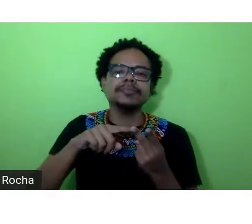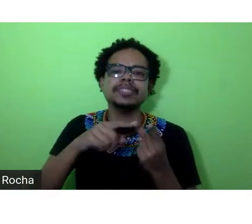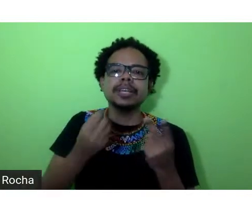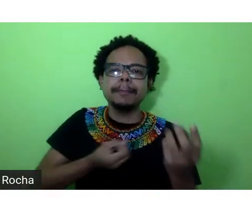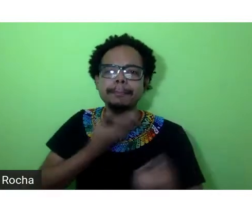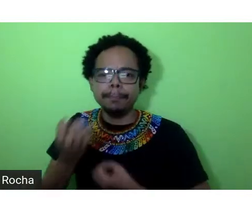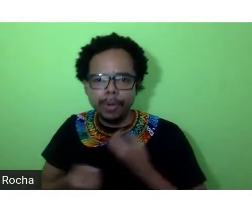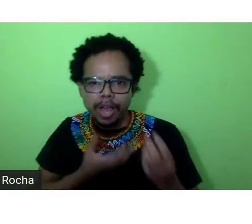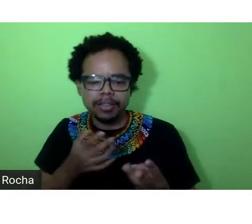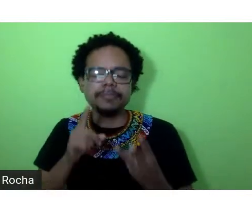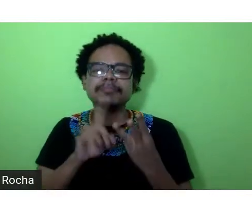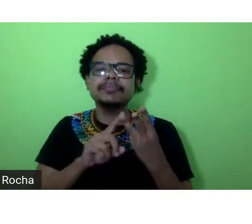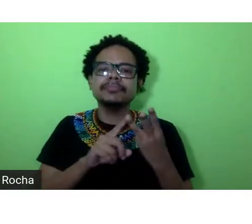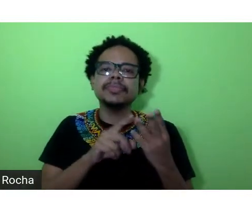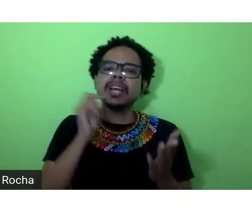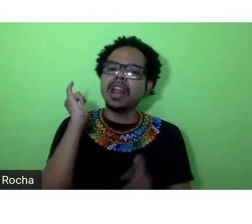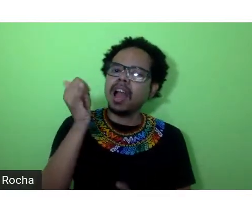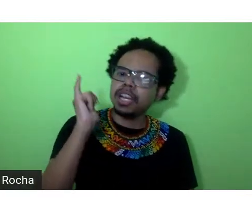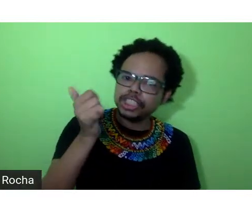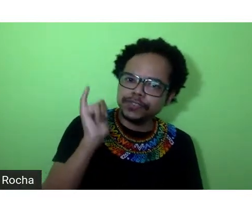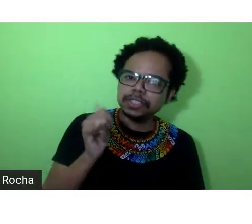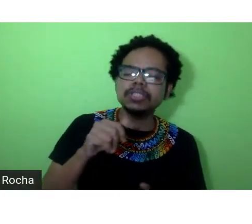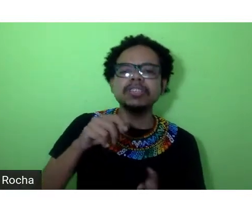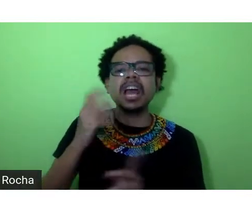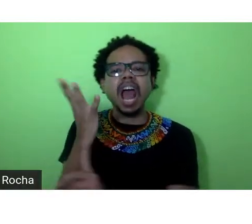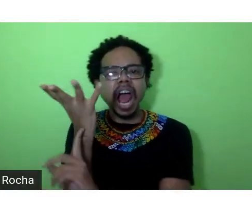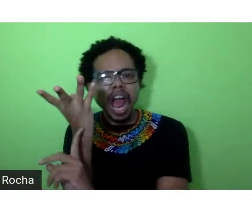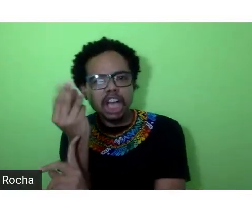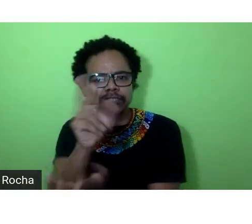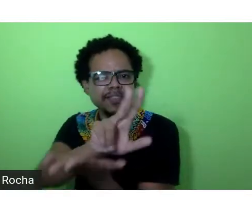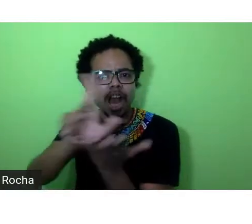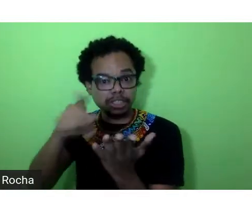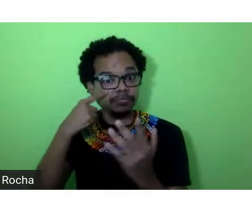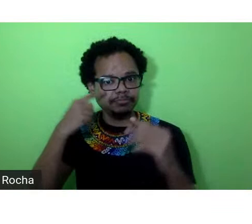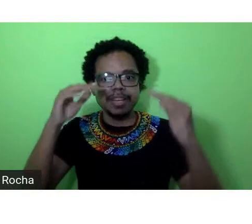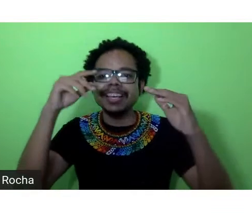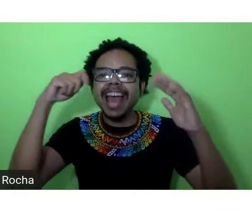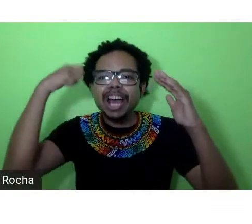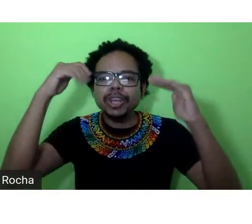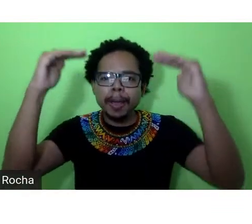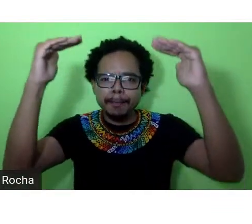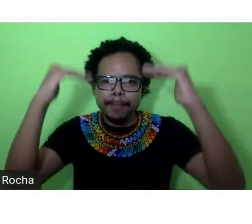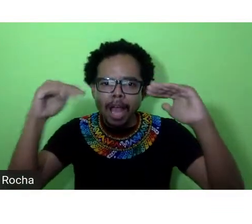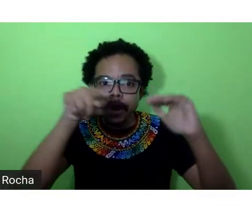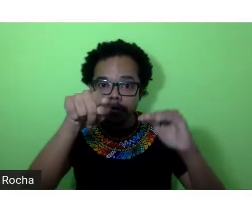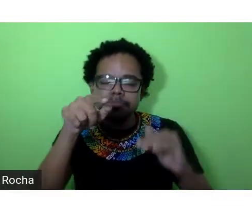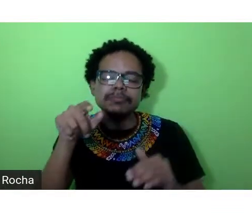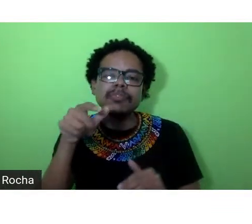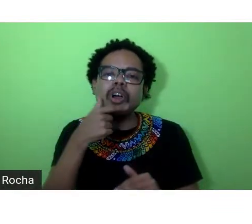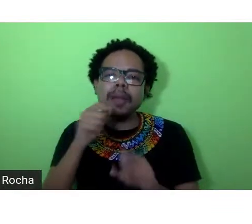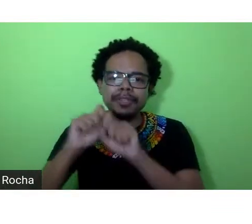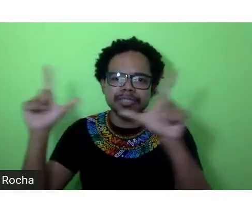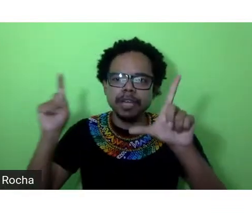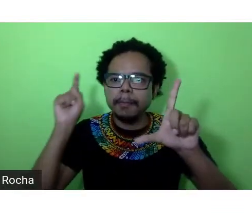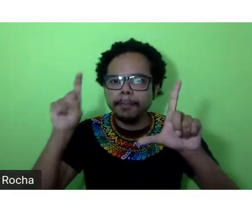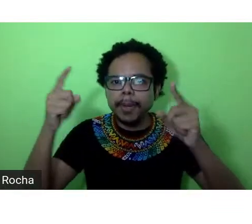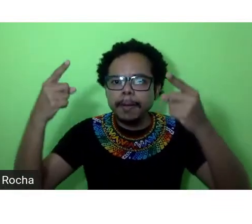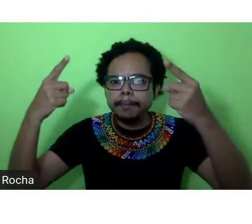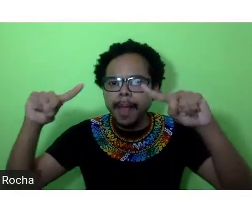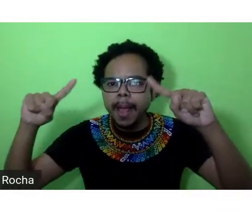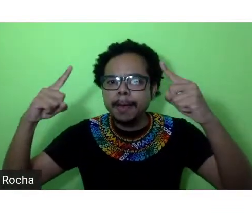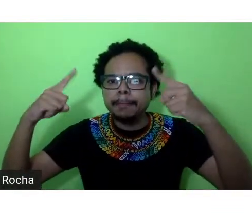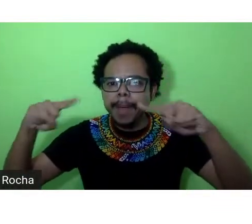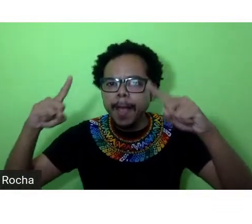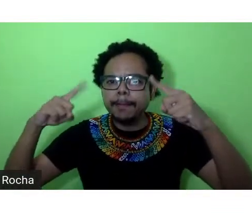também está dentro desse grupo que luta através do seu dia a dia prontos arte cultura